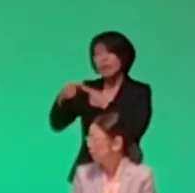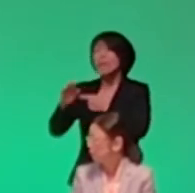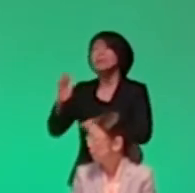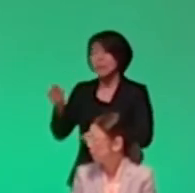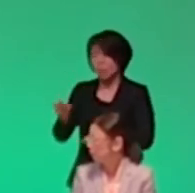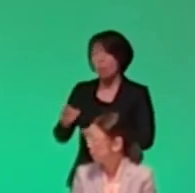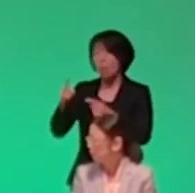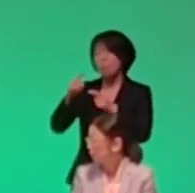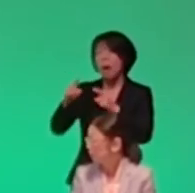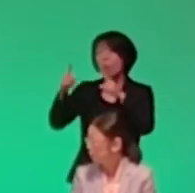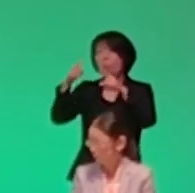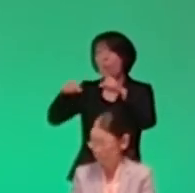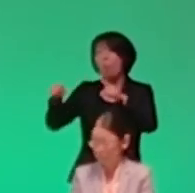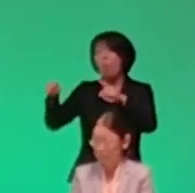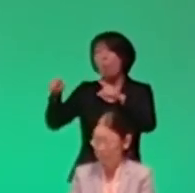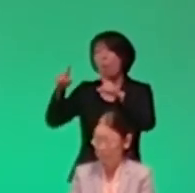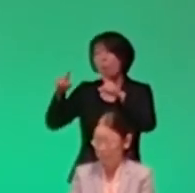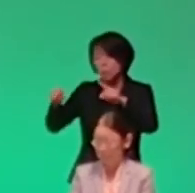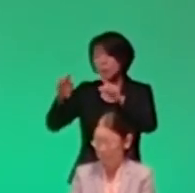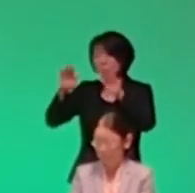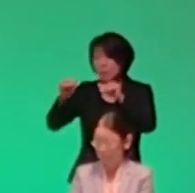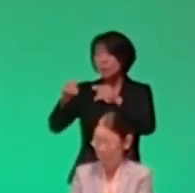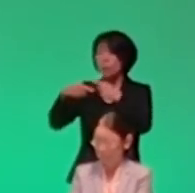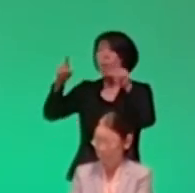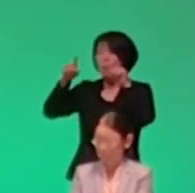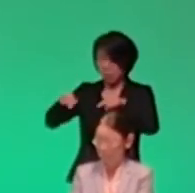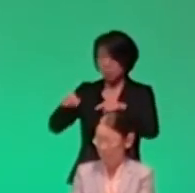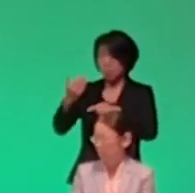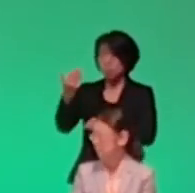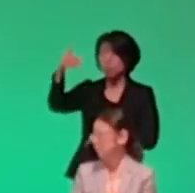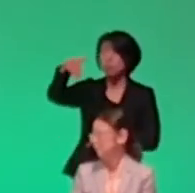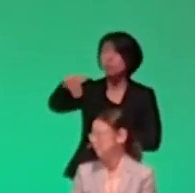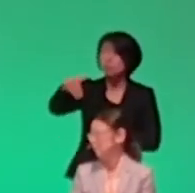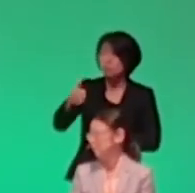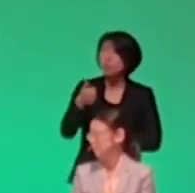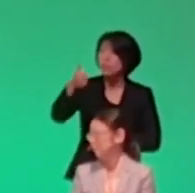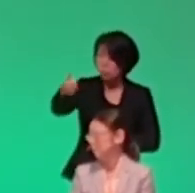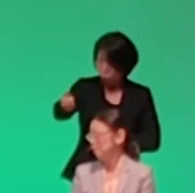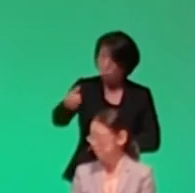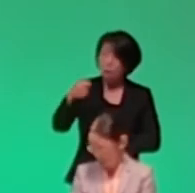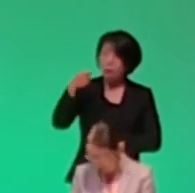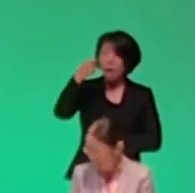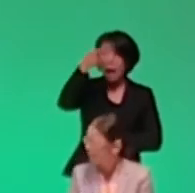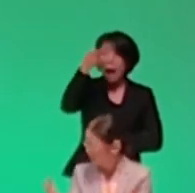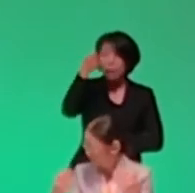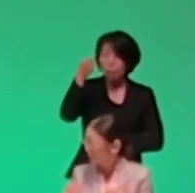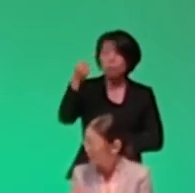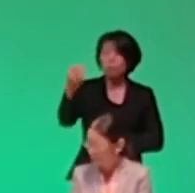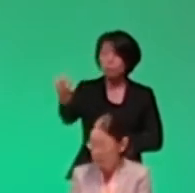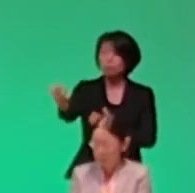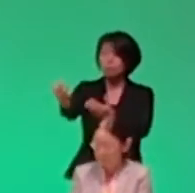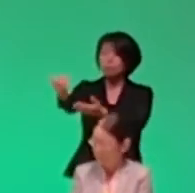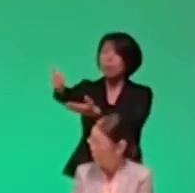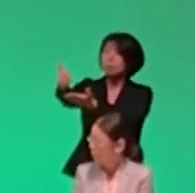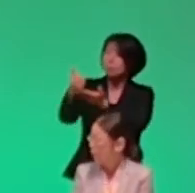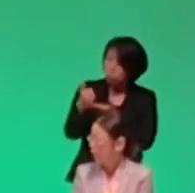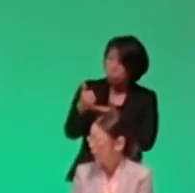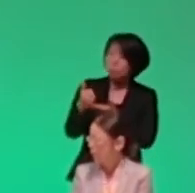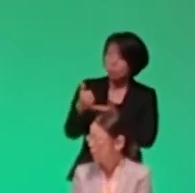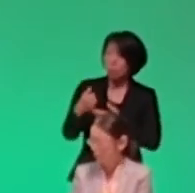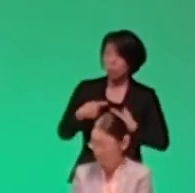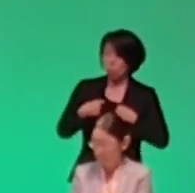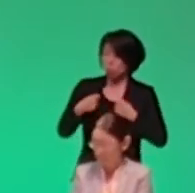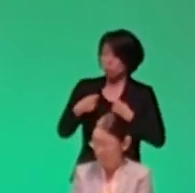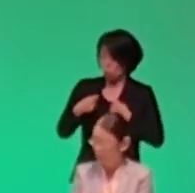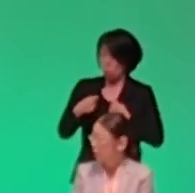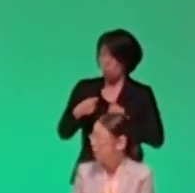公式の行事があります。宮中に出かけたりとか、こう外国からの迎える時の服装っていうの